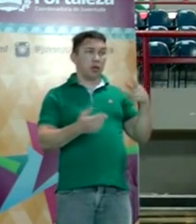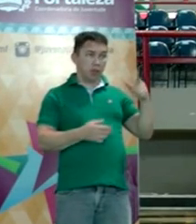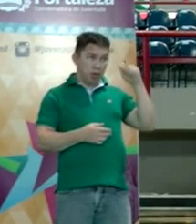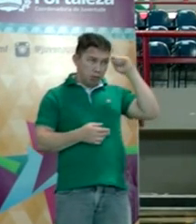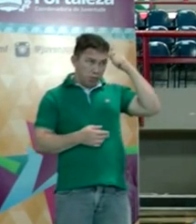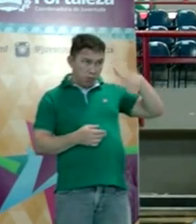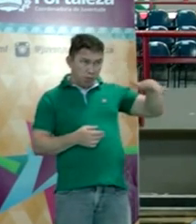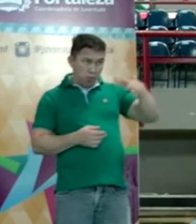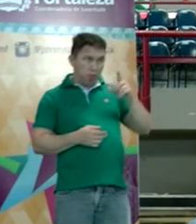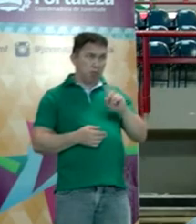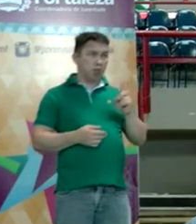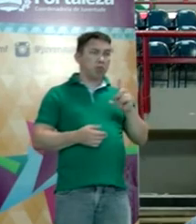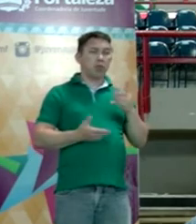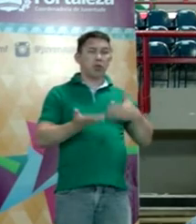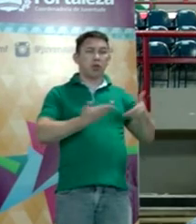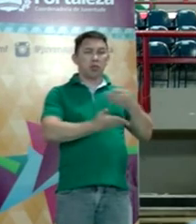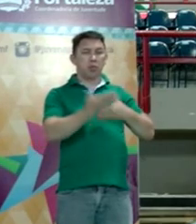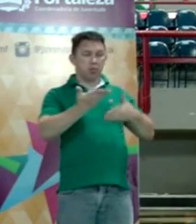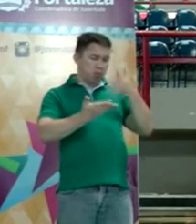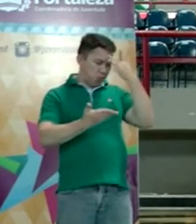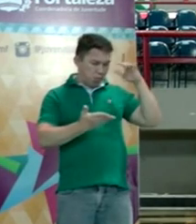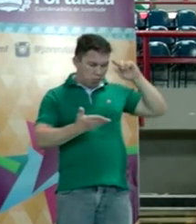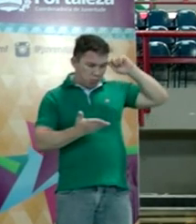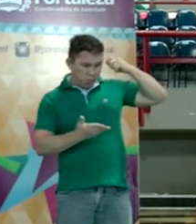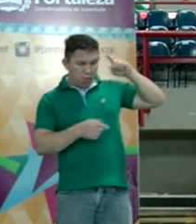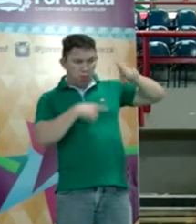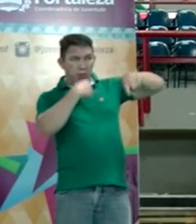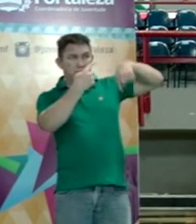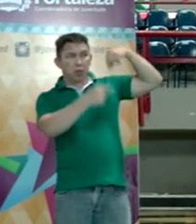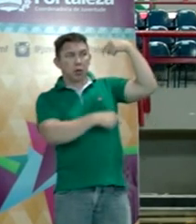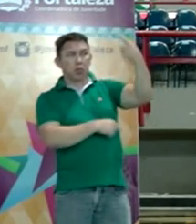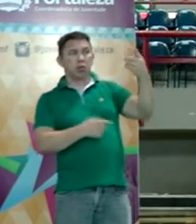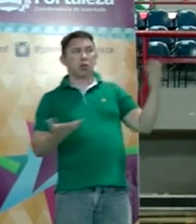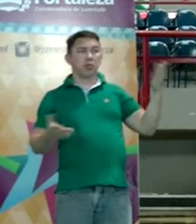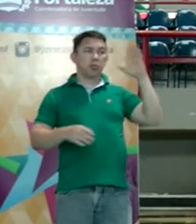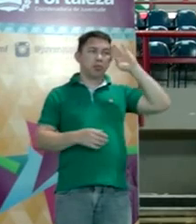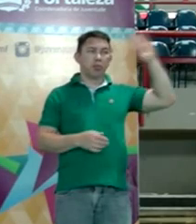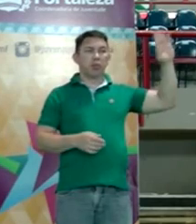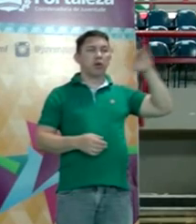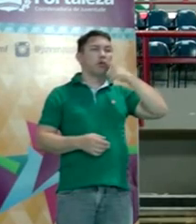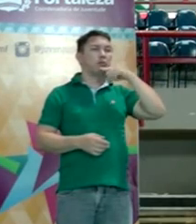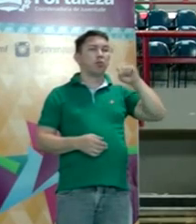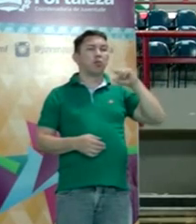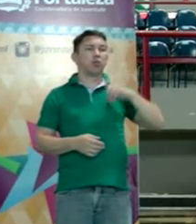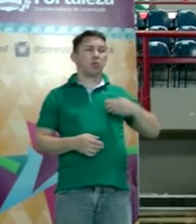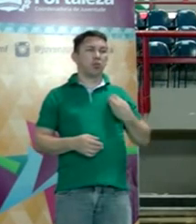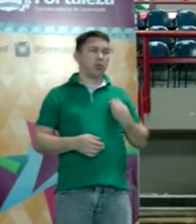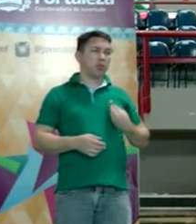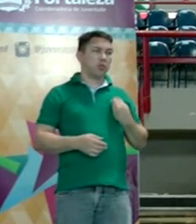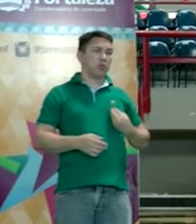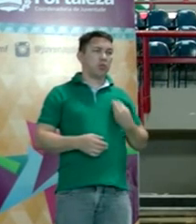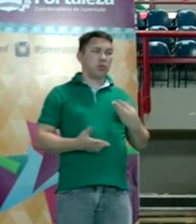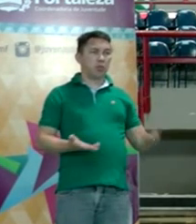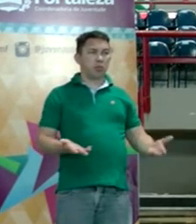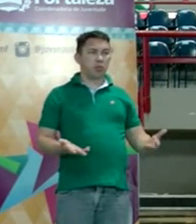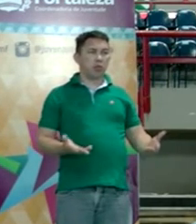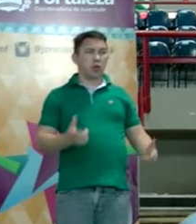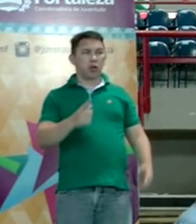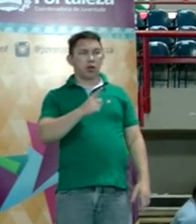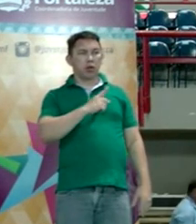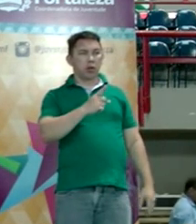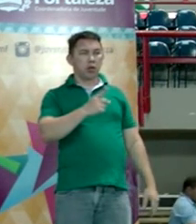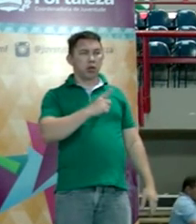população negra, certo? A relação com a população negra, ela vem um pouco depois, principalmente quando você passa a